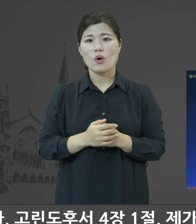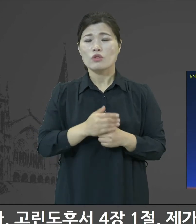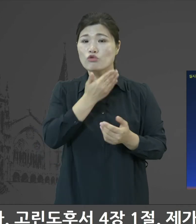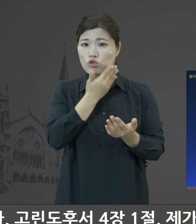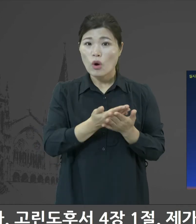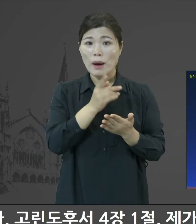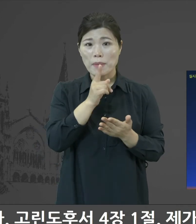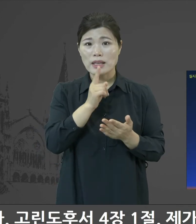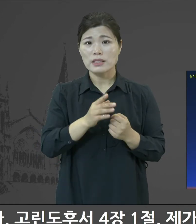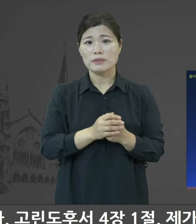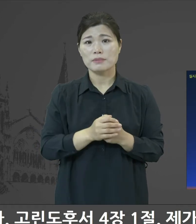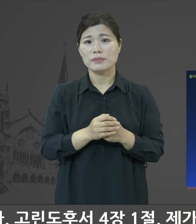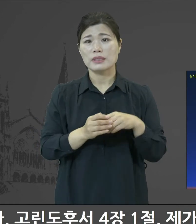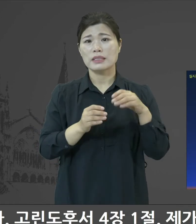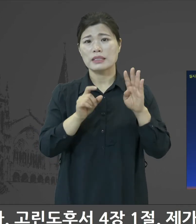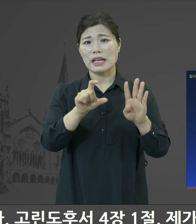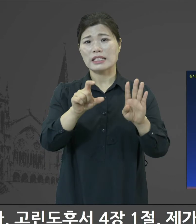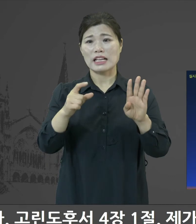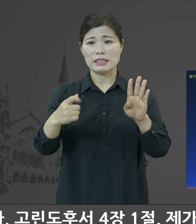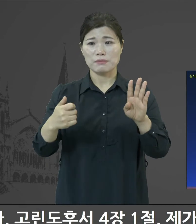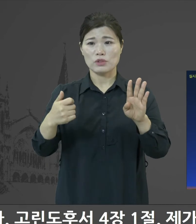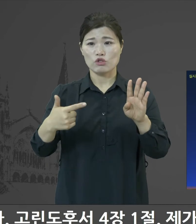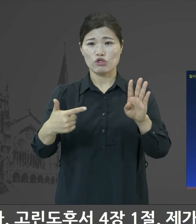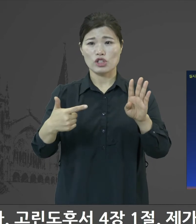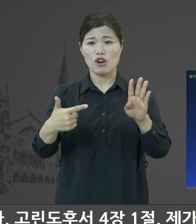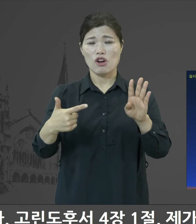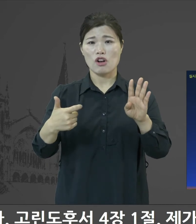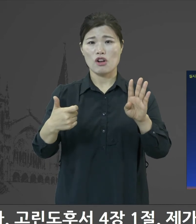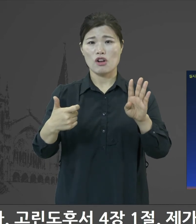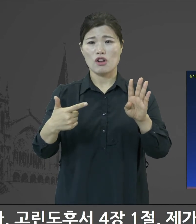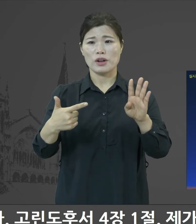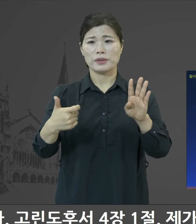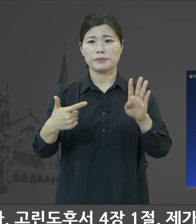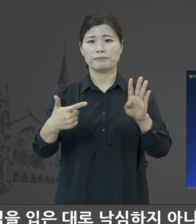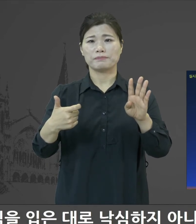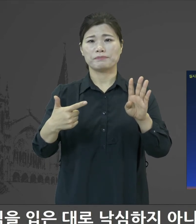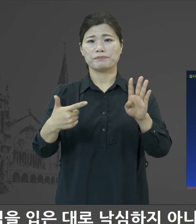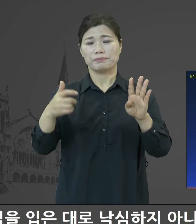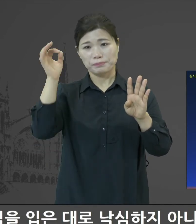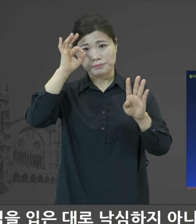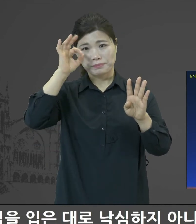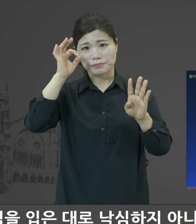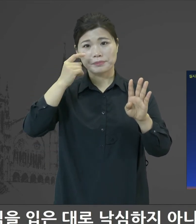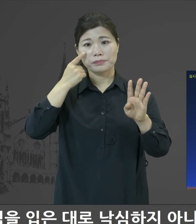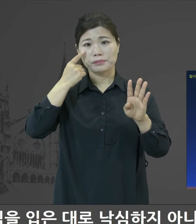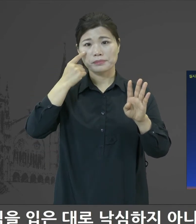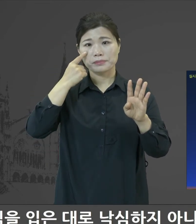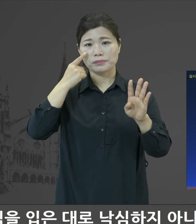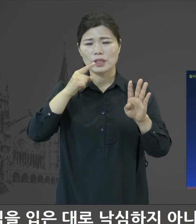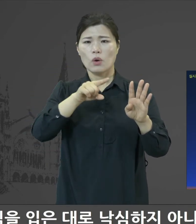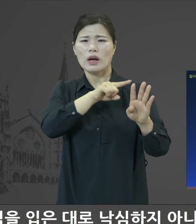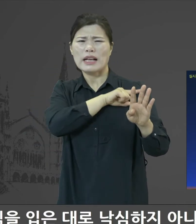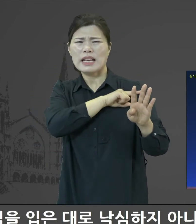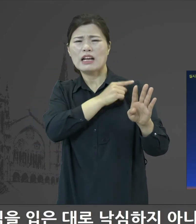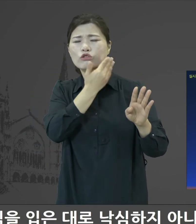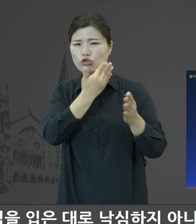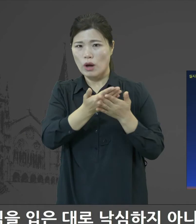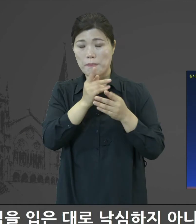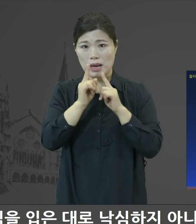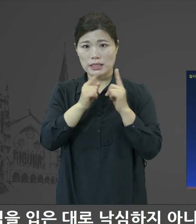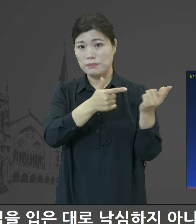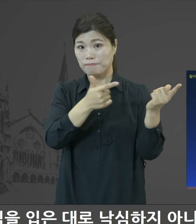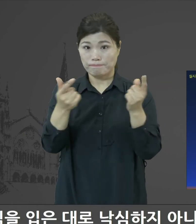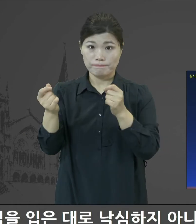구절로 갑니다. 16절로 이동하십시오. 16절 꼭 찾으셔야 됩니다. 오늘 말씀 중에 가장 중요한 구절입니다.